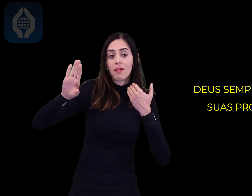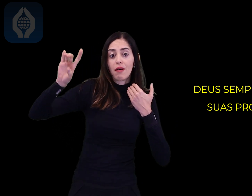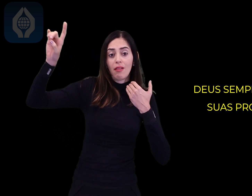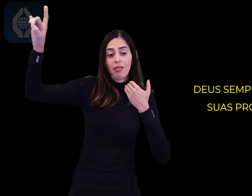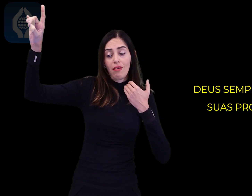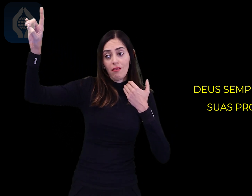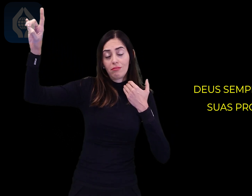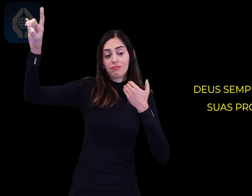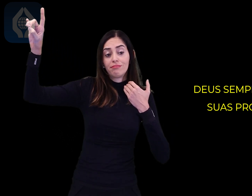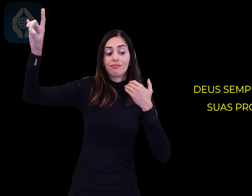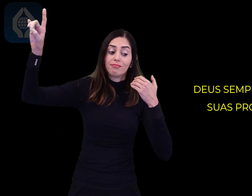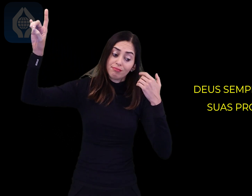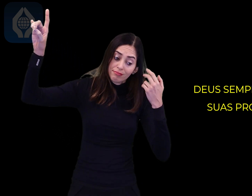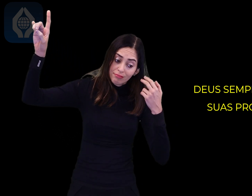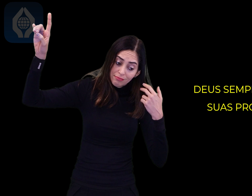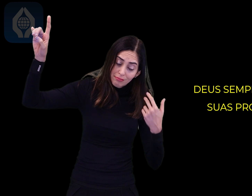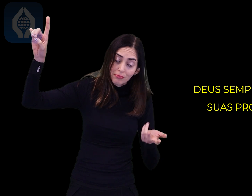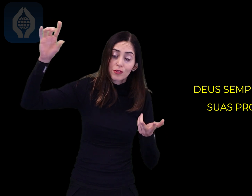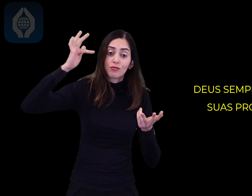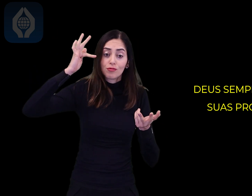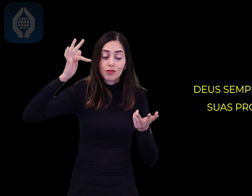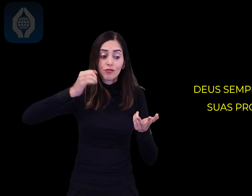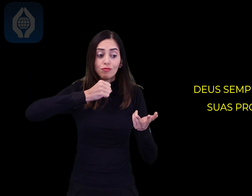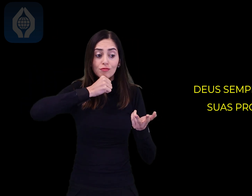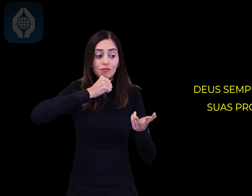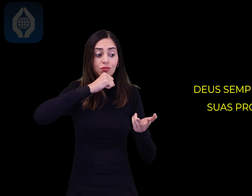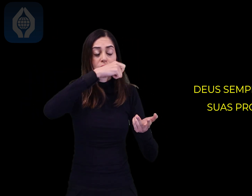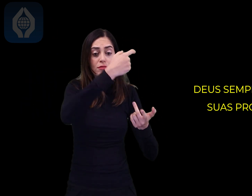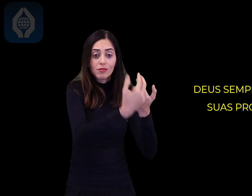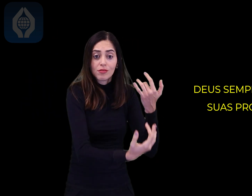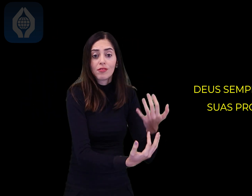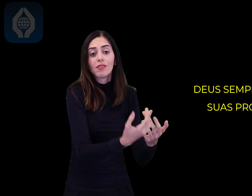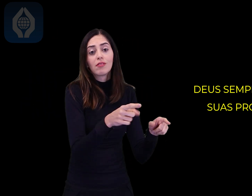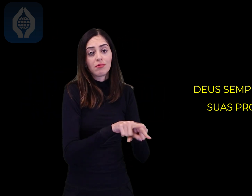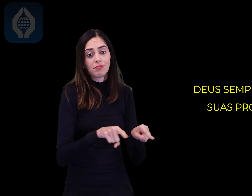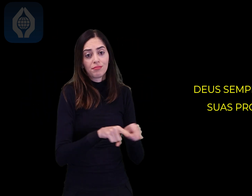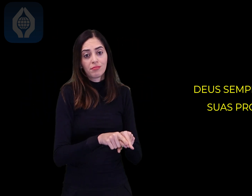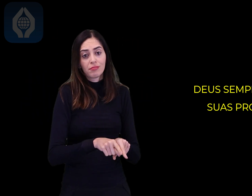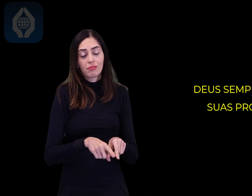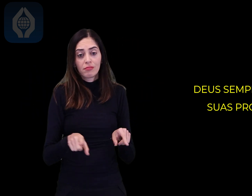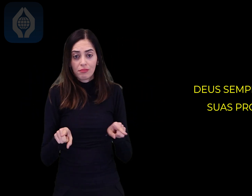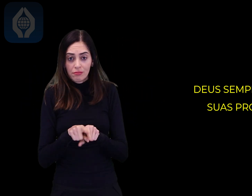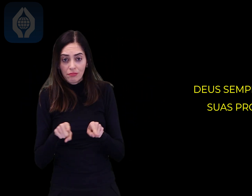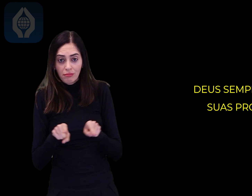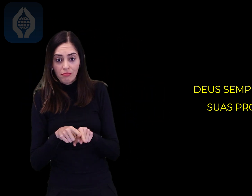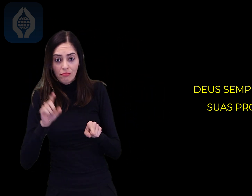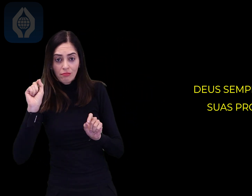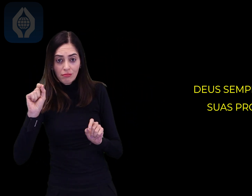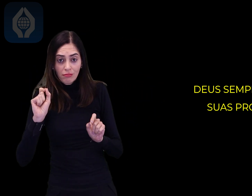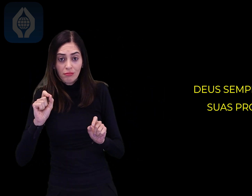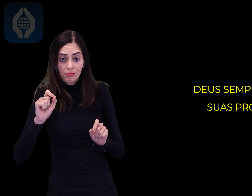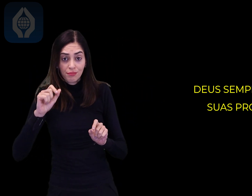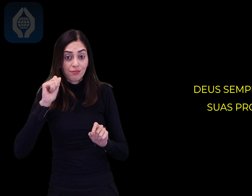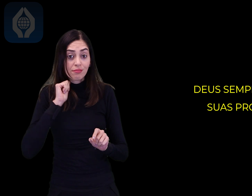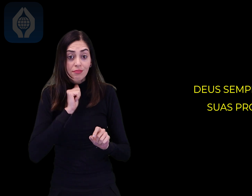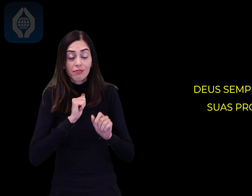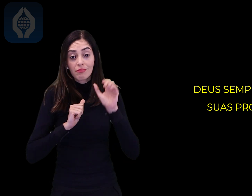quisessem se aproximar dele e serem aceitos, teriam que sacrificar um cordeiro e derramar seu sangue. Ele estava falando